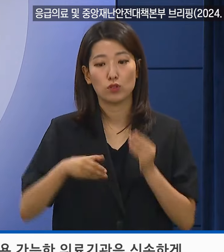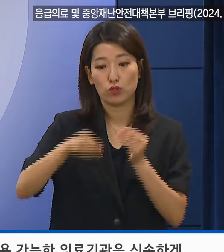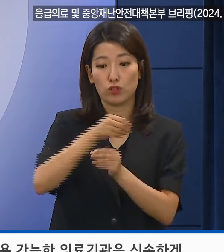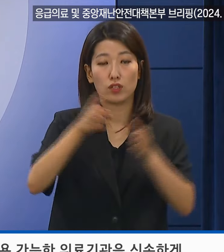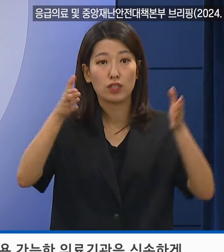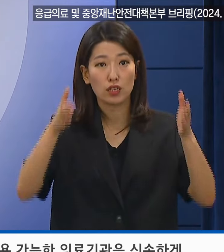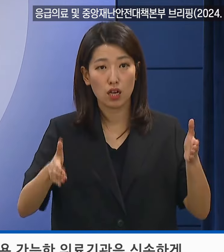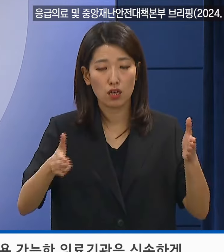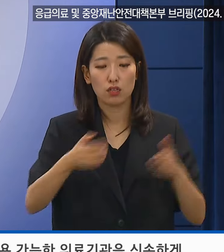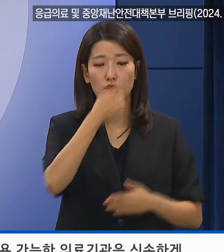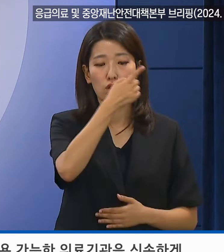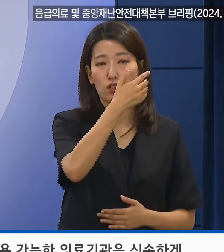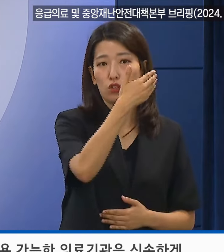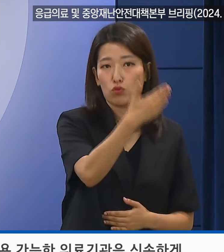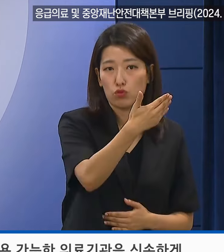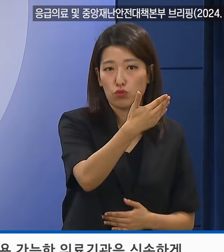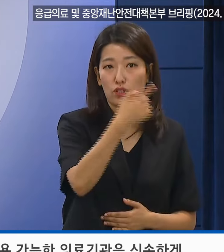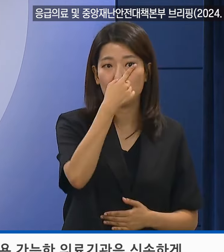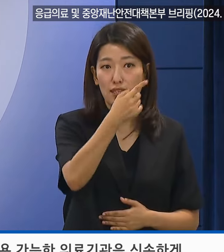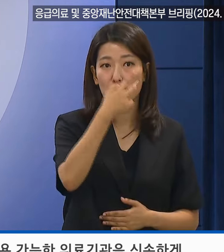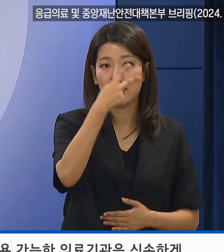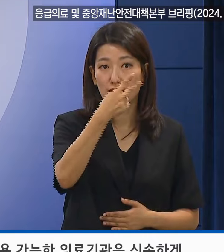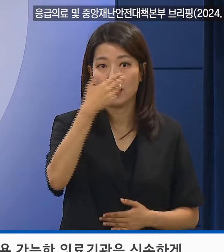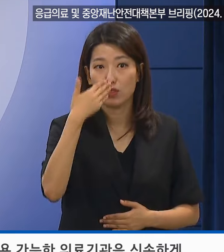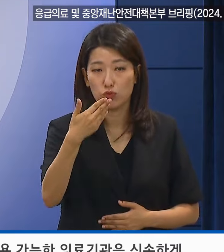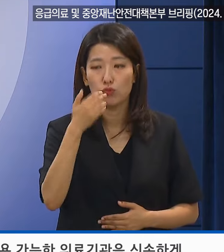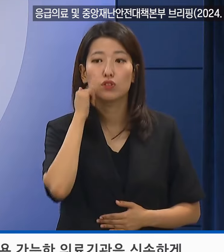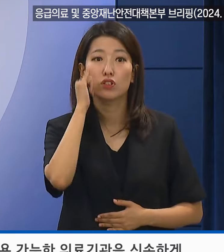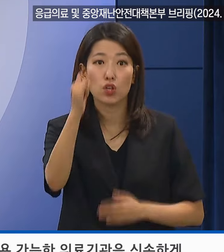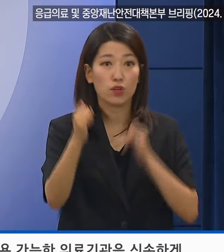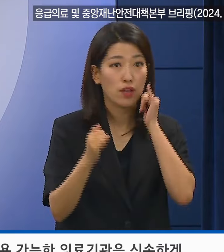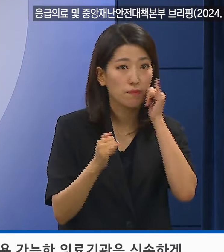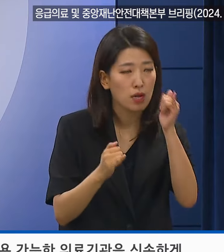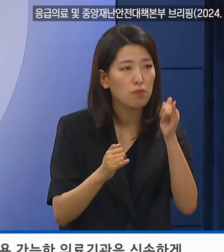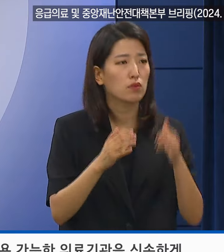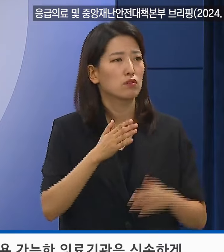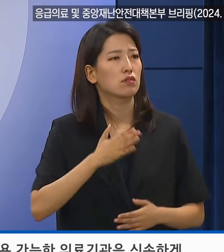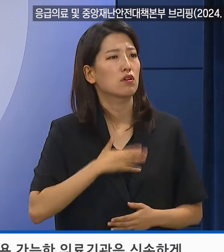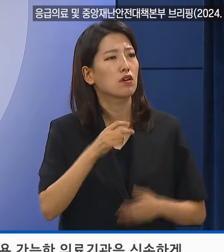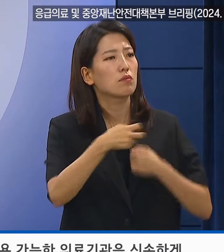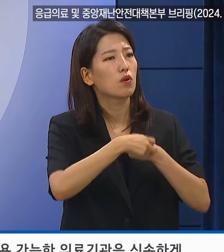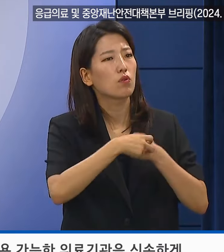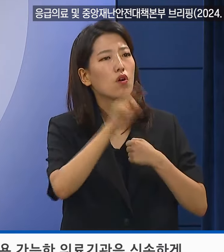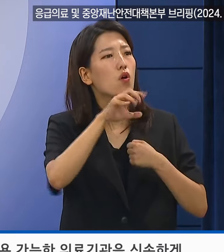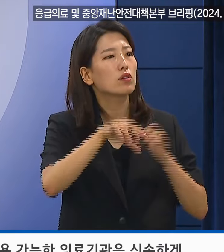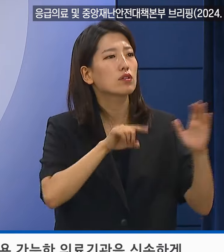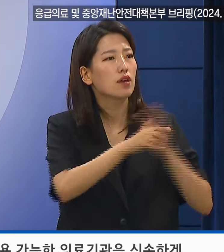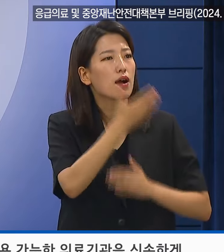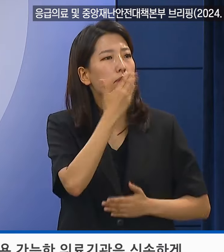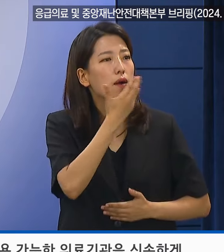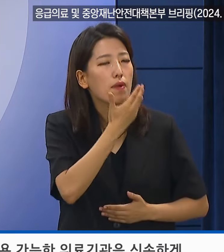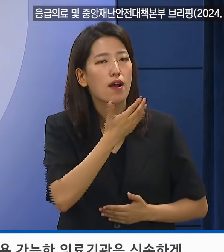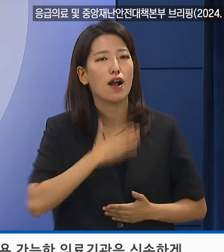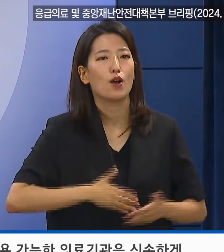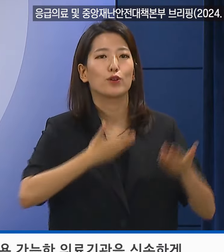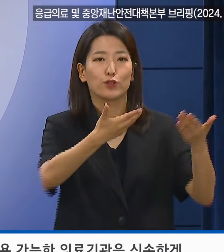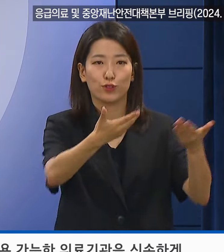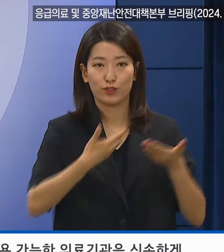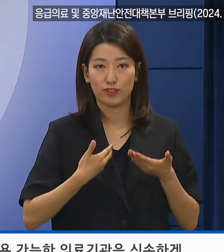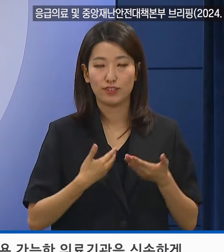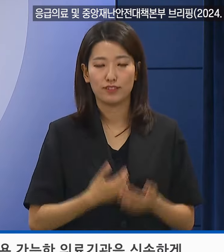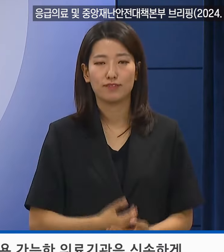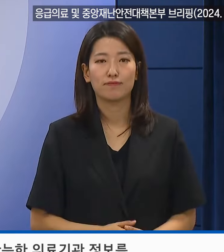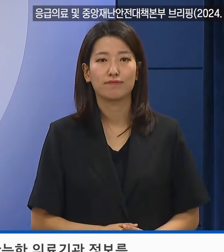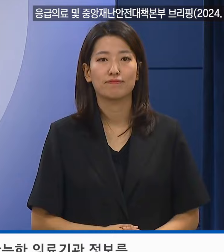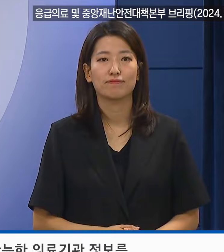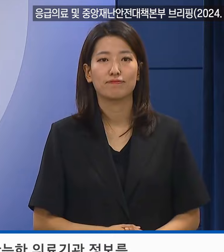기간 119 또는 129로 전화하시면 이용 가능한 의료기관을 신속하게 안내받으실 수